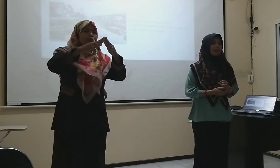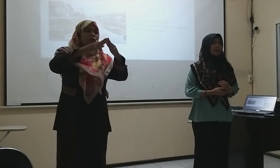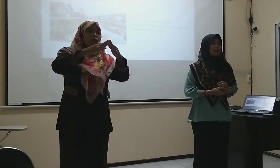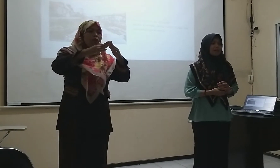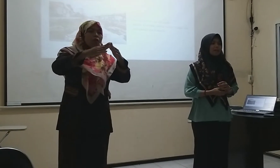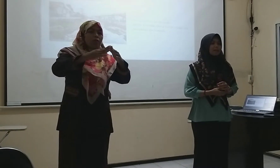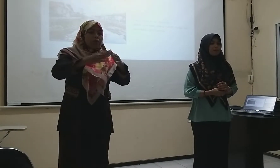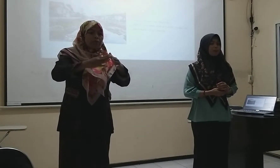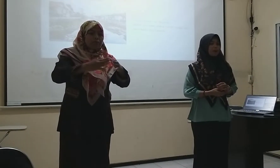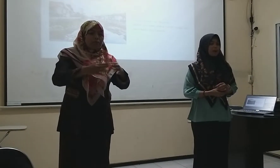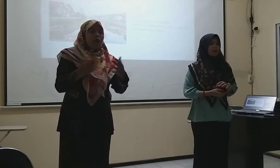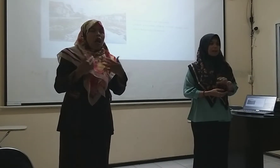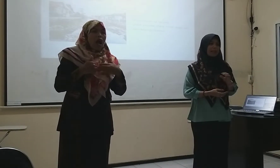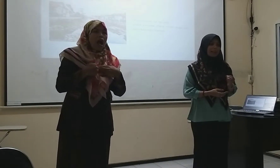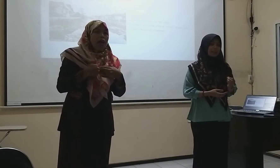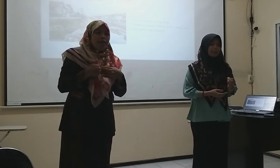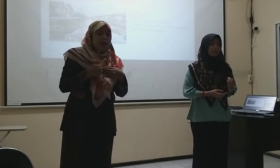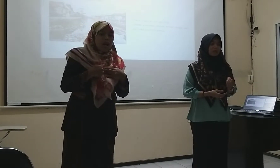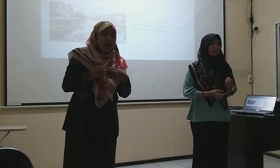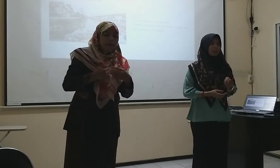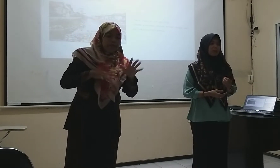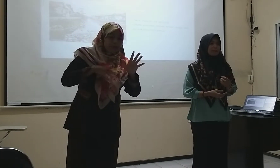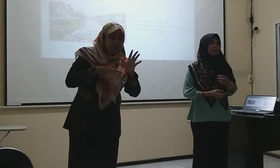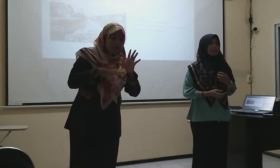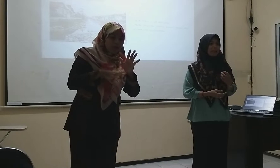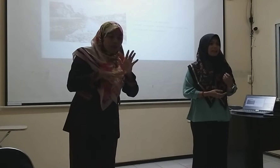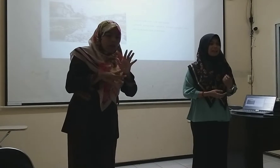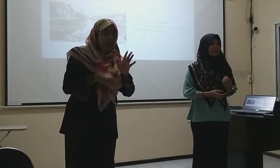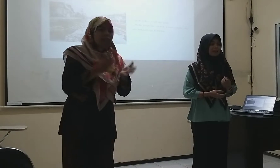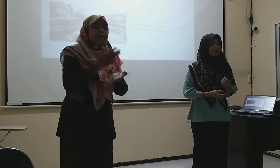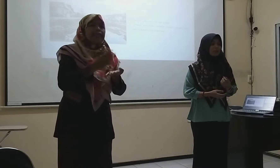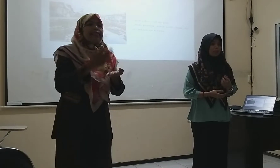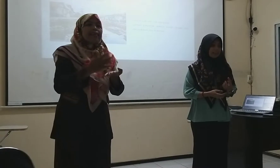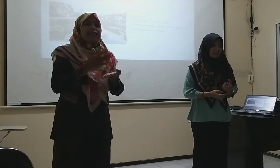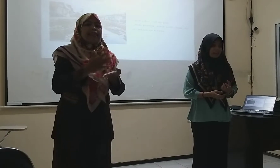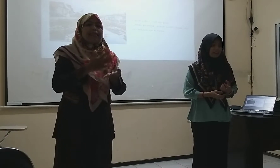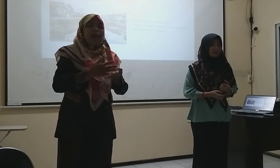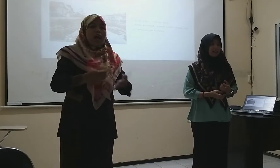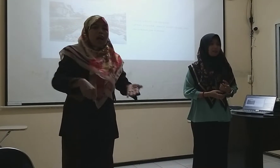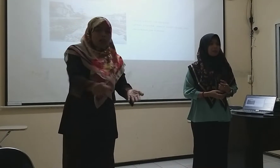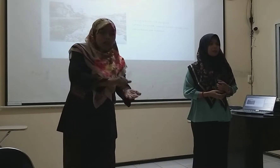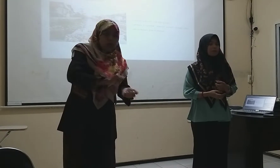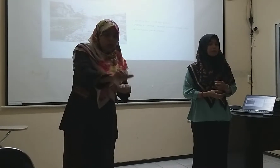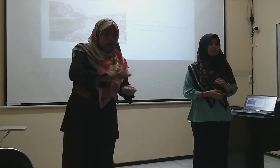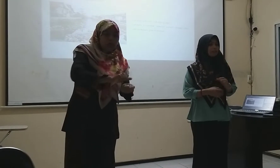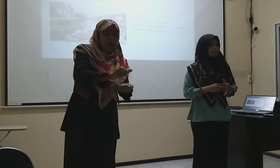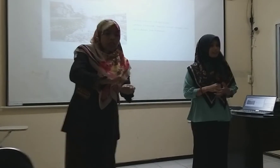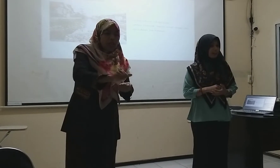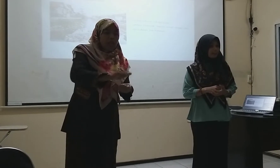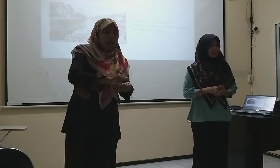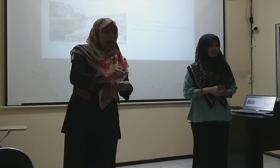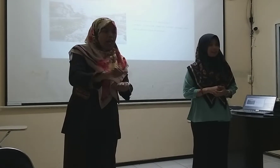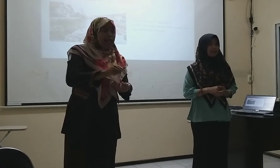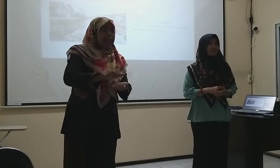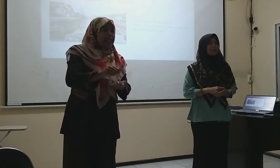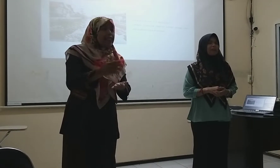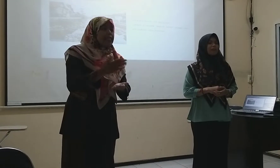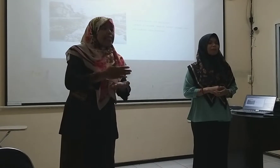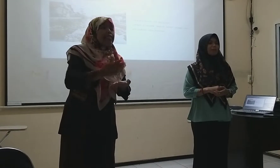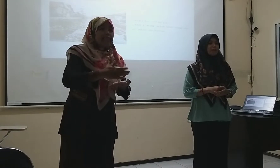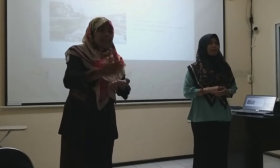Ada berupa cair, itu sisa dari cucian atau deterjen gitu